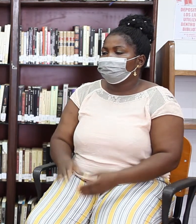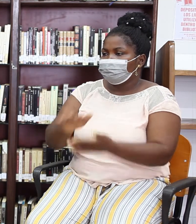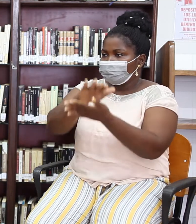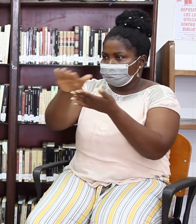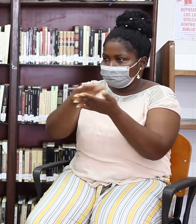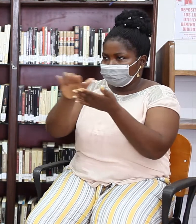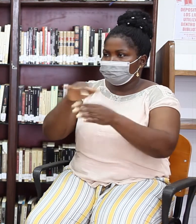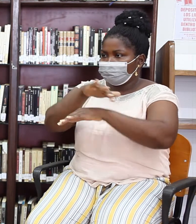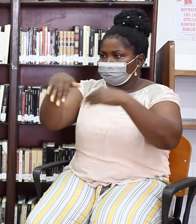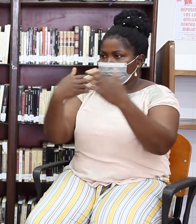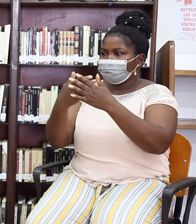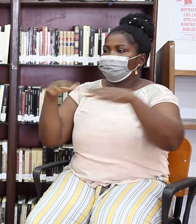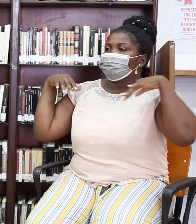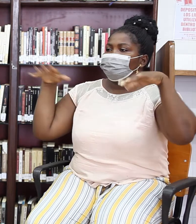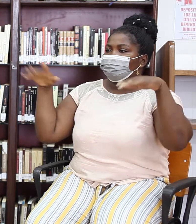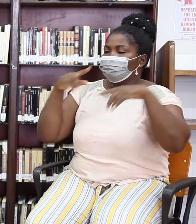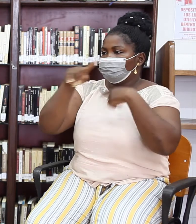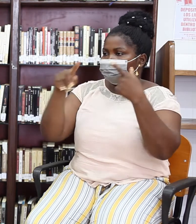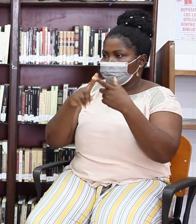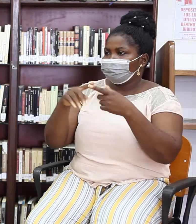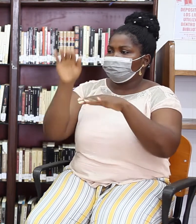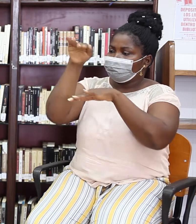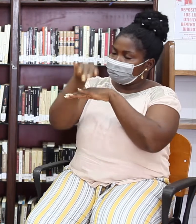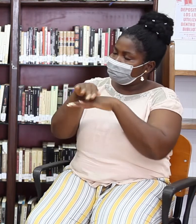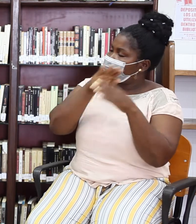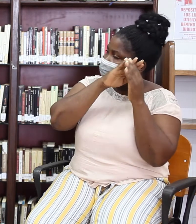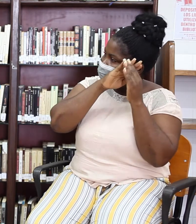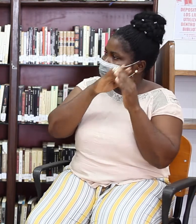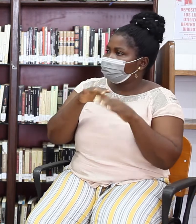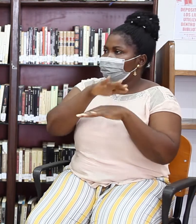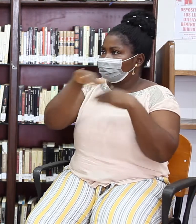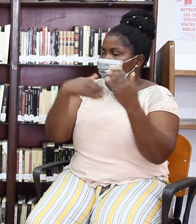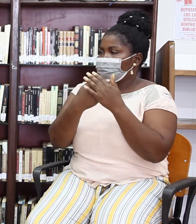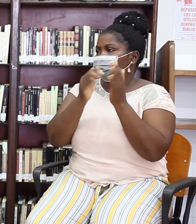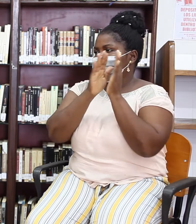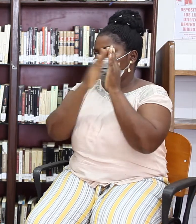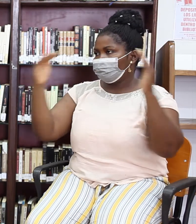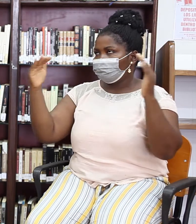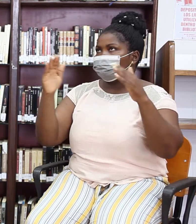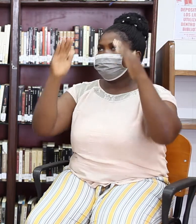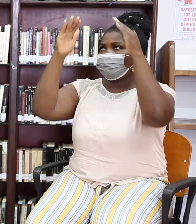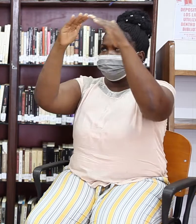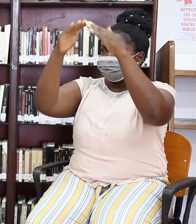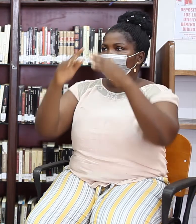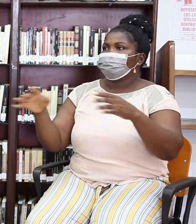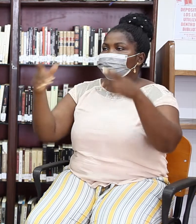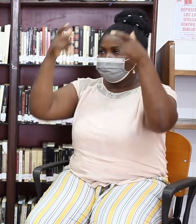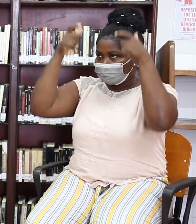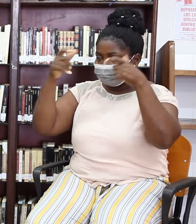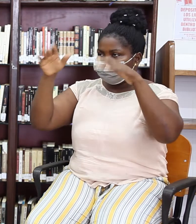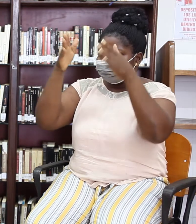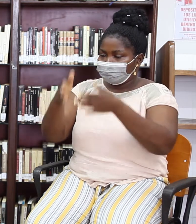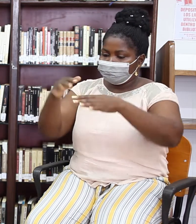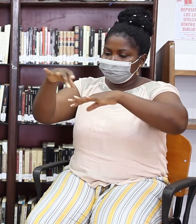Cubierto de plumas de avestruz, y cuando de noche dormía en la real alcoba. El rey llevaba puesto el